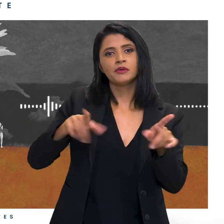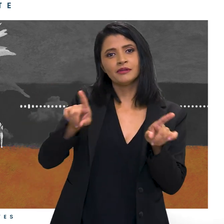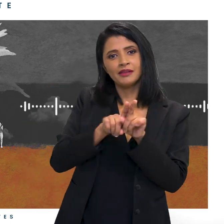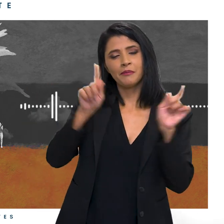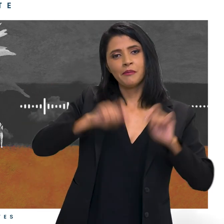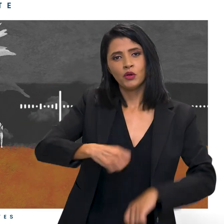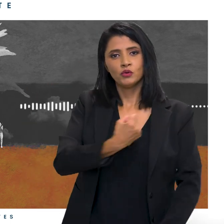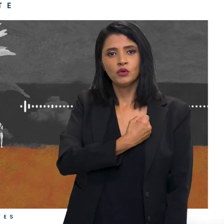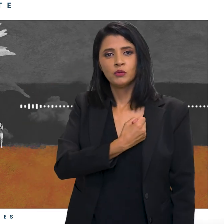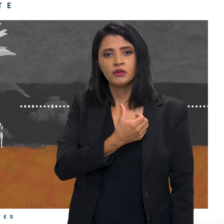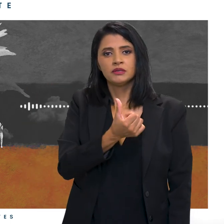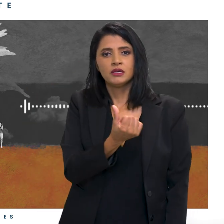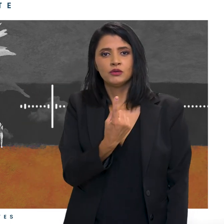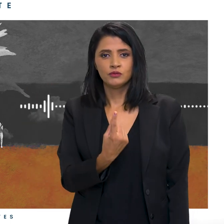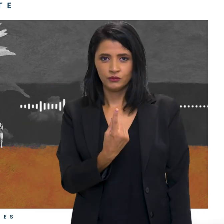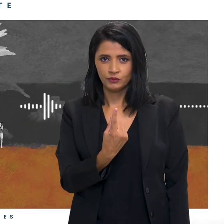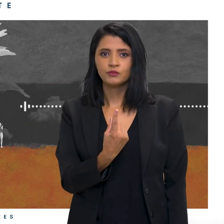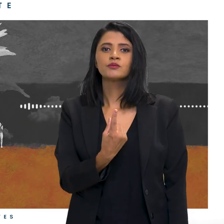por vídeo para o número